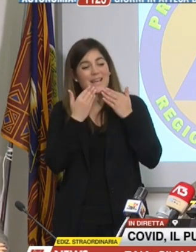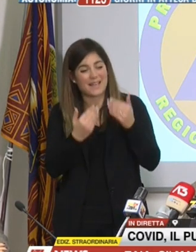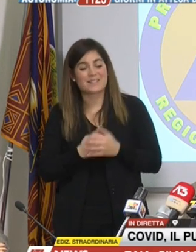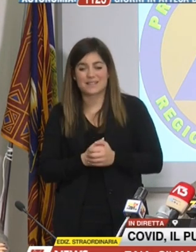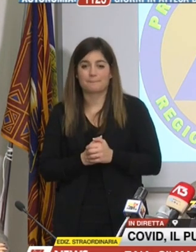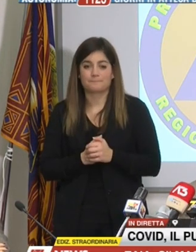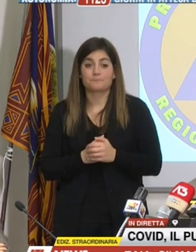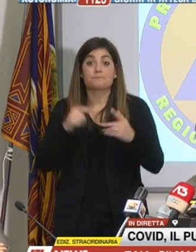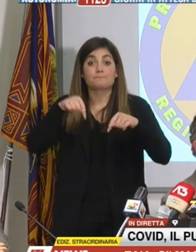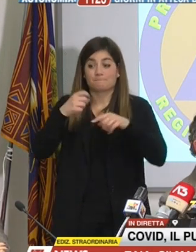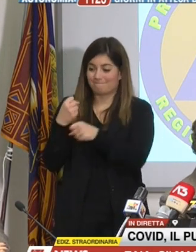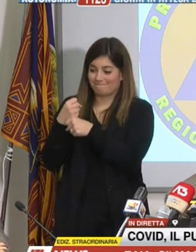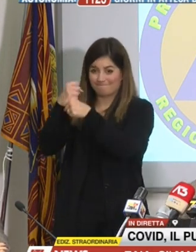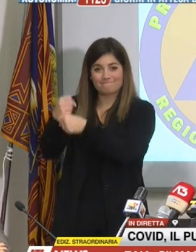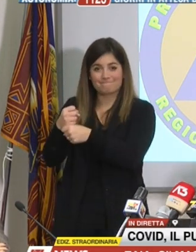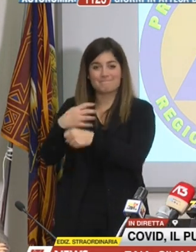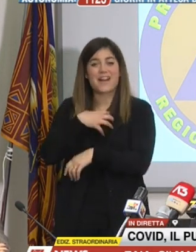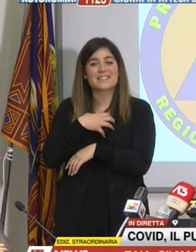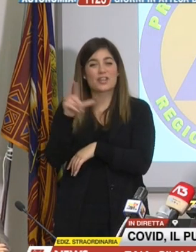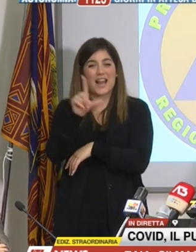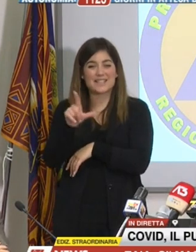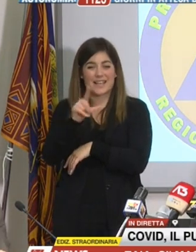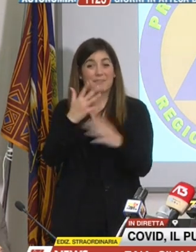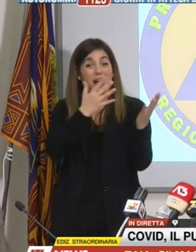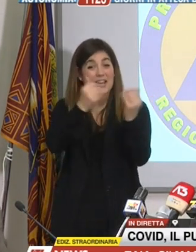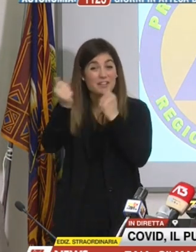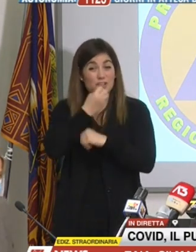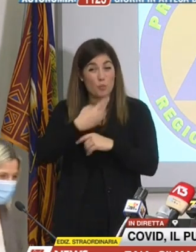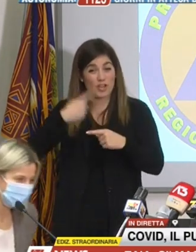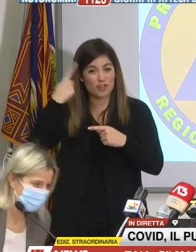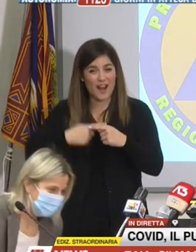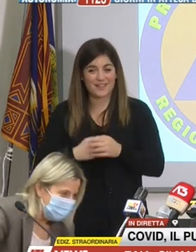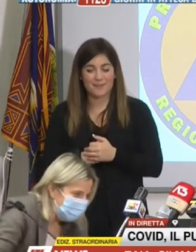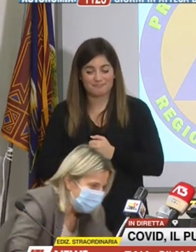Prego, vi lascio la sole Lanzarini. Arrivederci, buongiorno. Arrivederci.